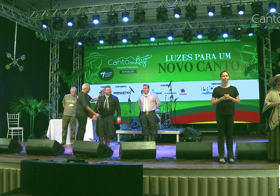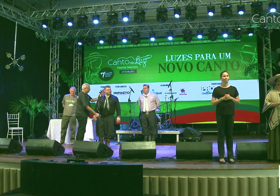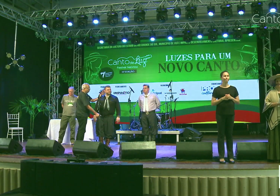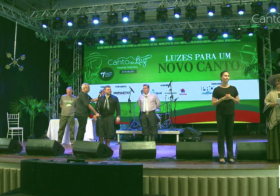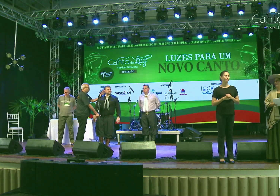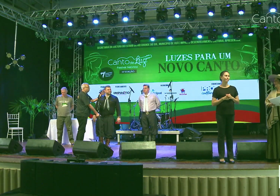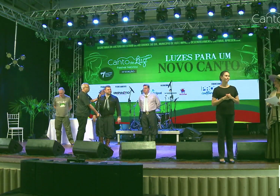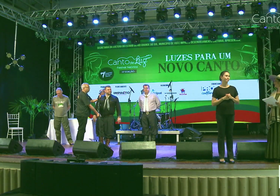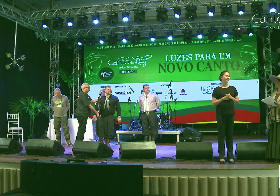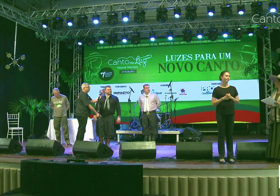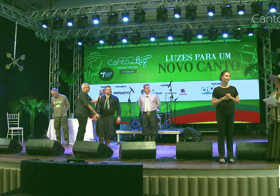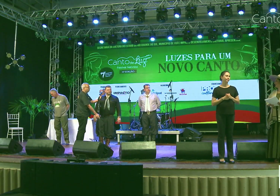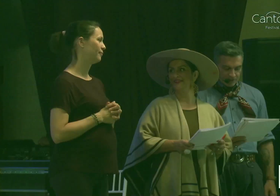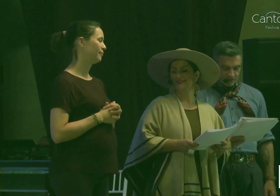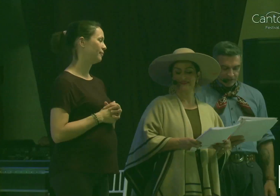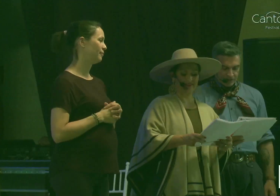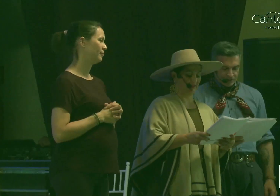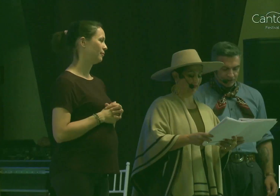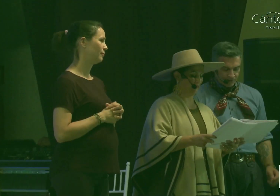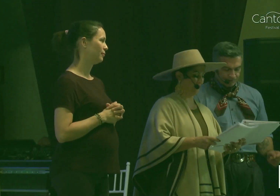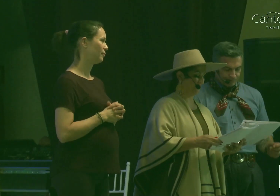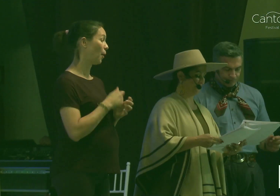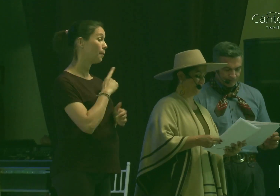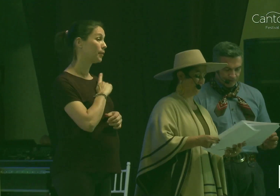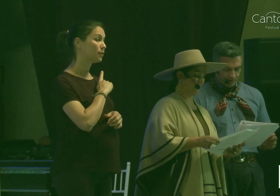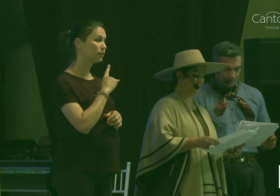palmas, esse momento bacana. Presidente